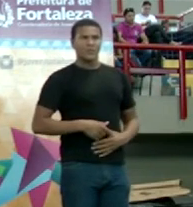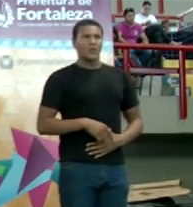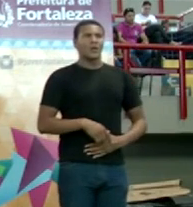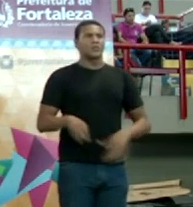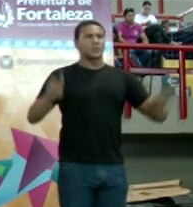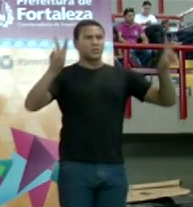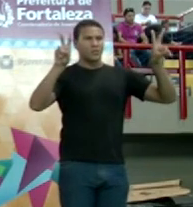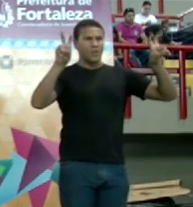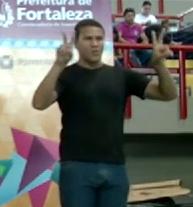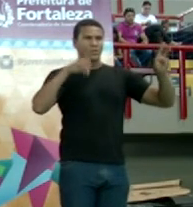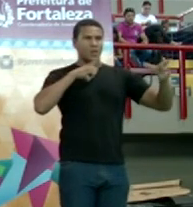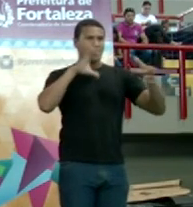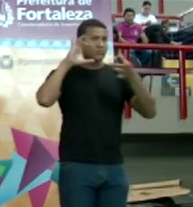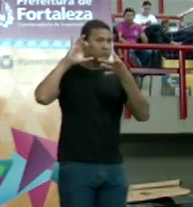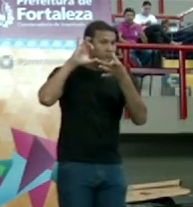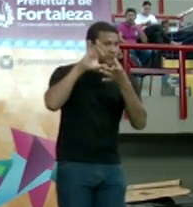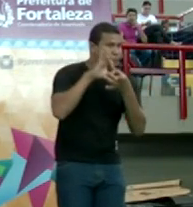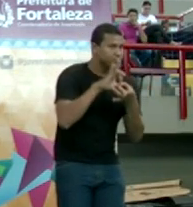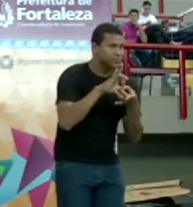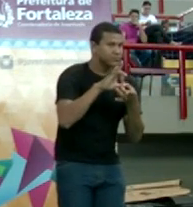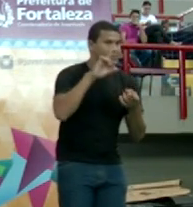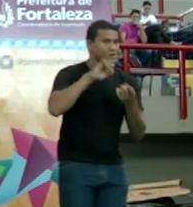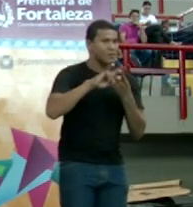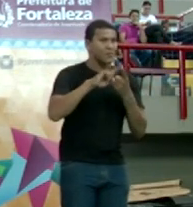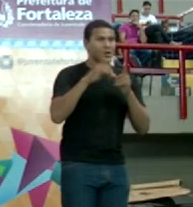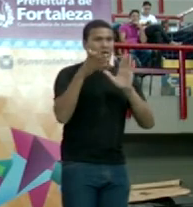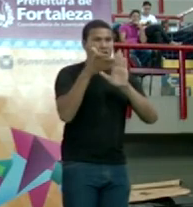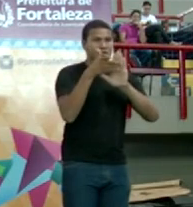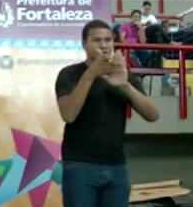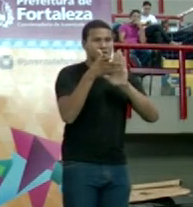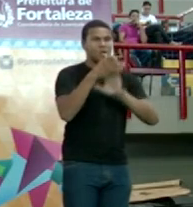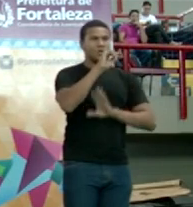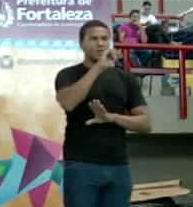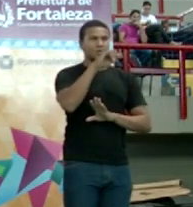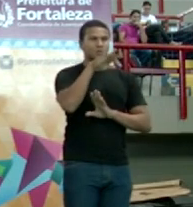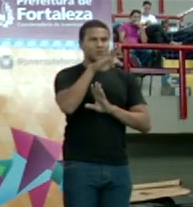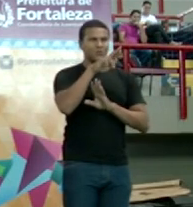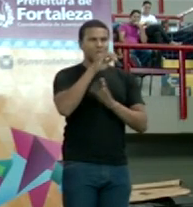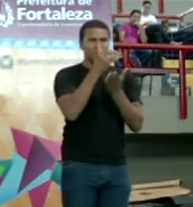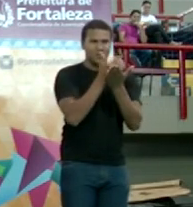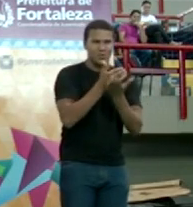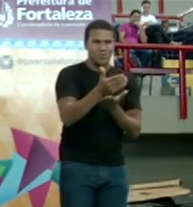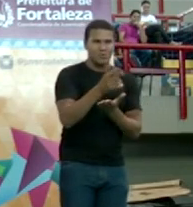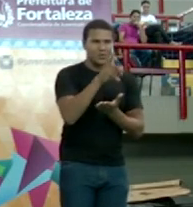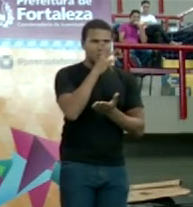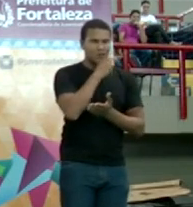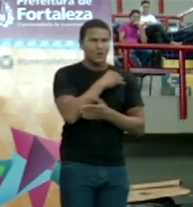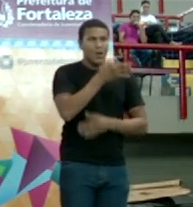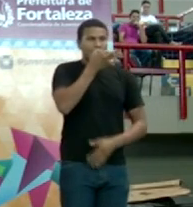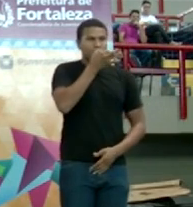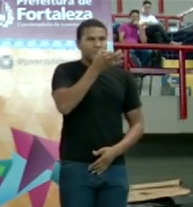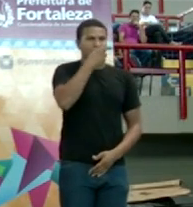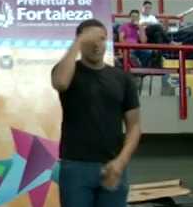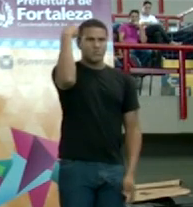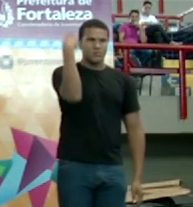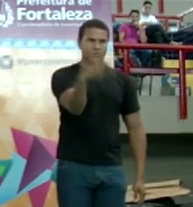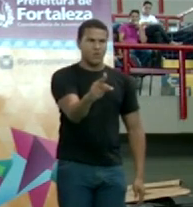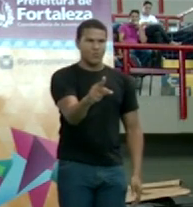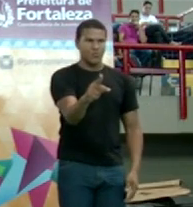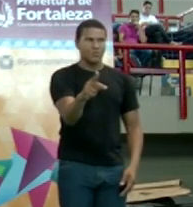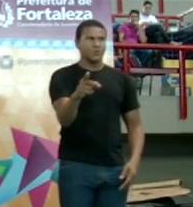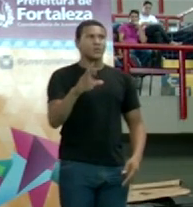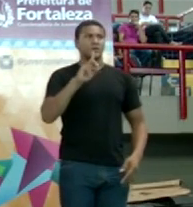do conector, e terminando a introdução com a tese, a sua opinião. Tudo que vier a